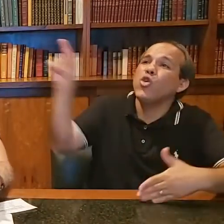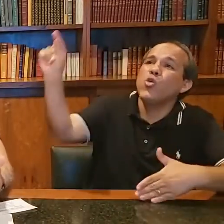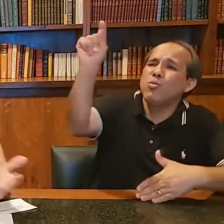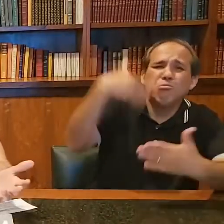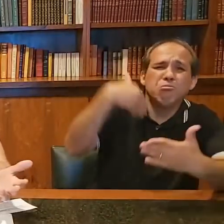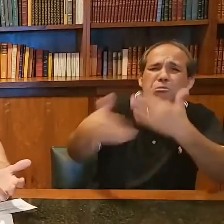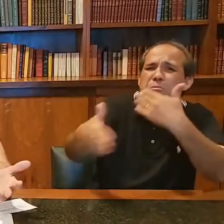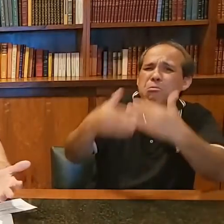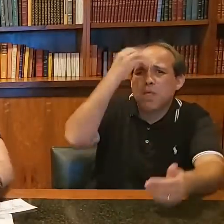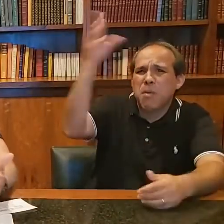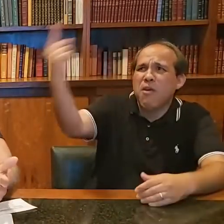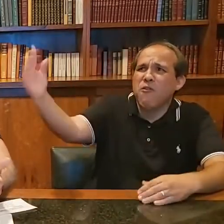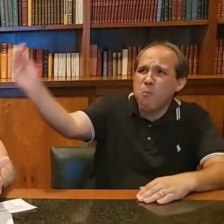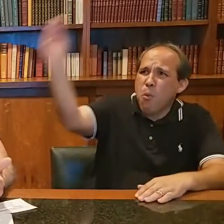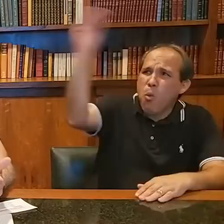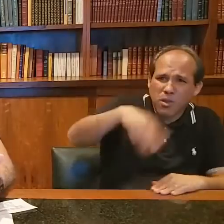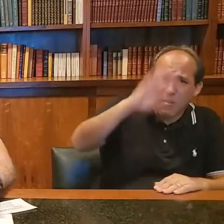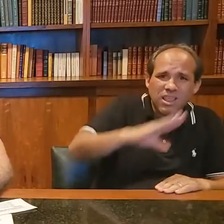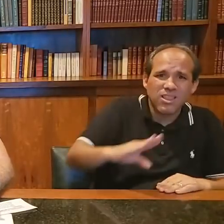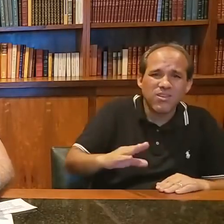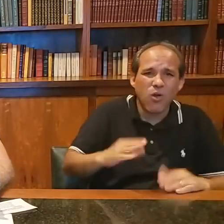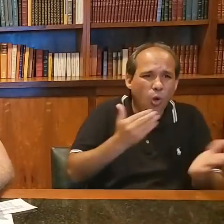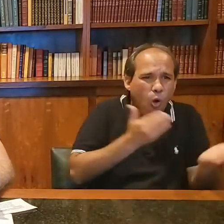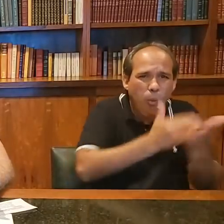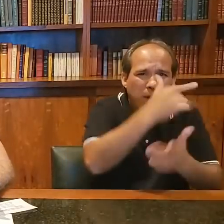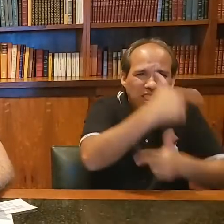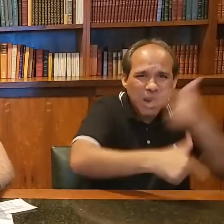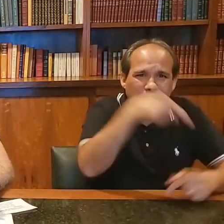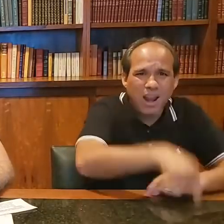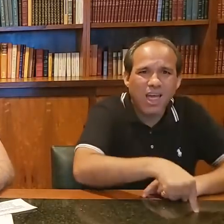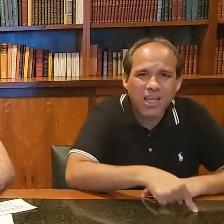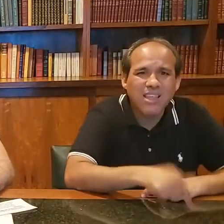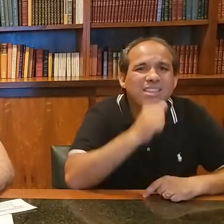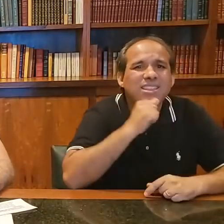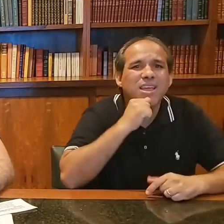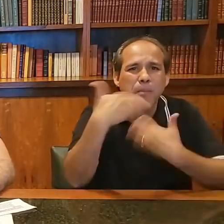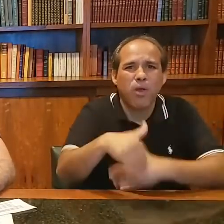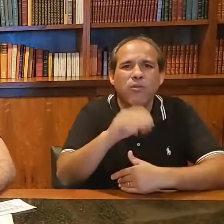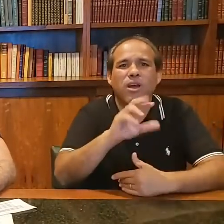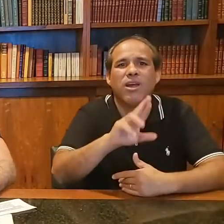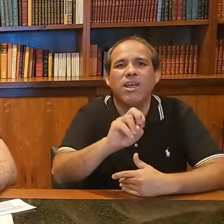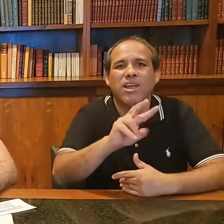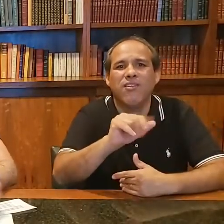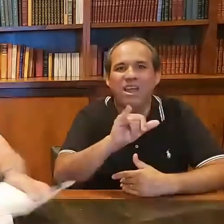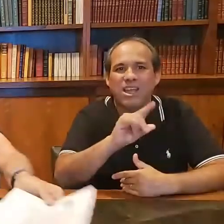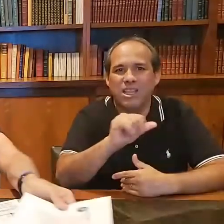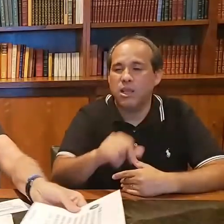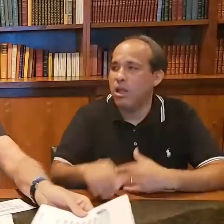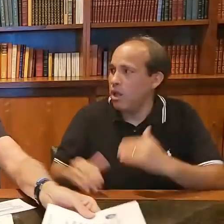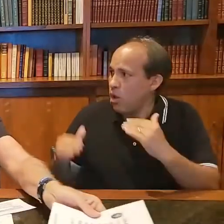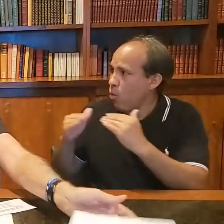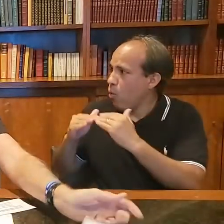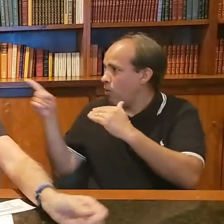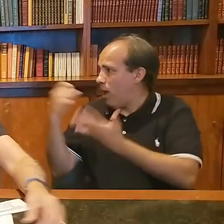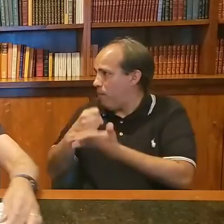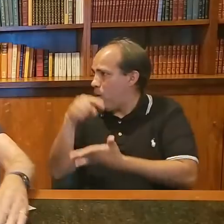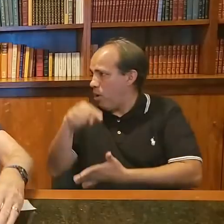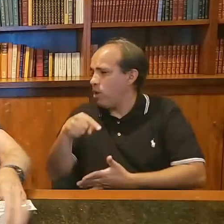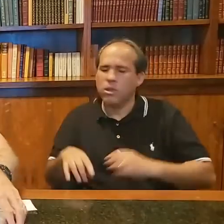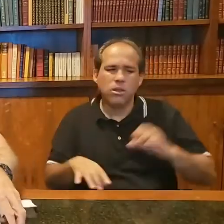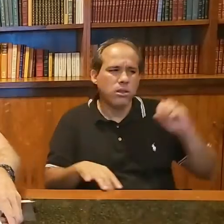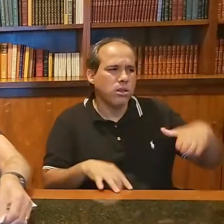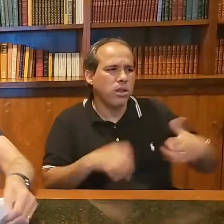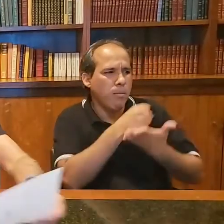simplesmente começar a clinicar sem o revalida. Você apoia o revalida, meu? Claro que apoio. Presidente, um detalhe do revalida. Mais